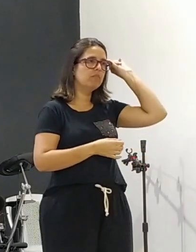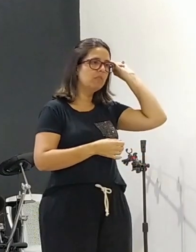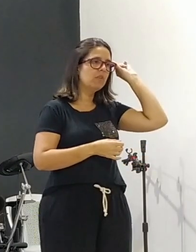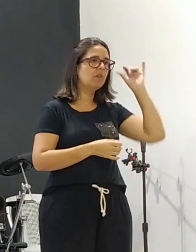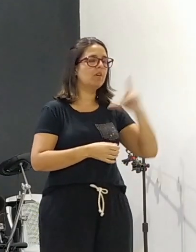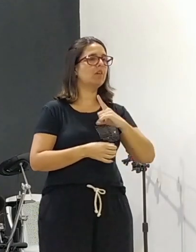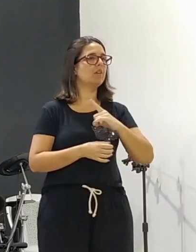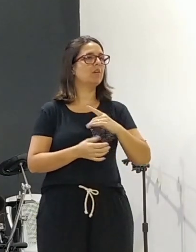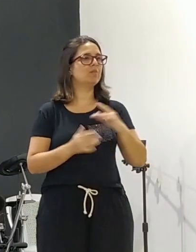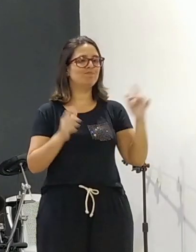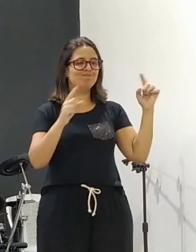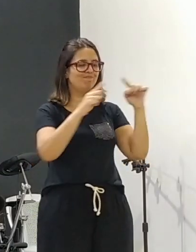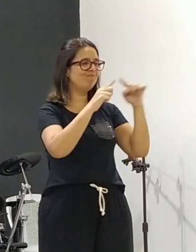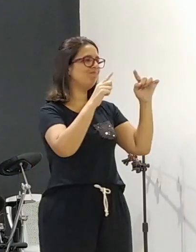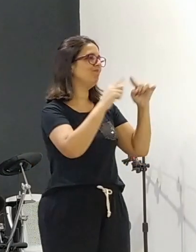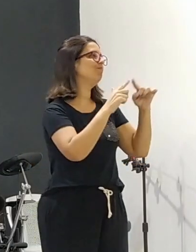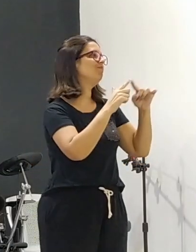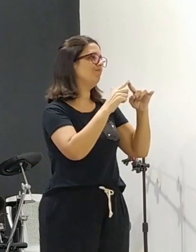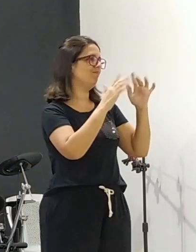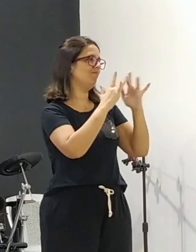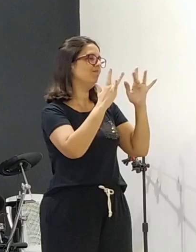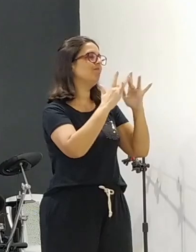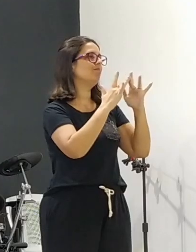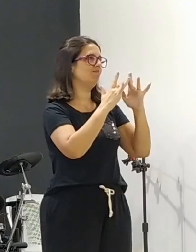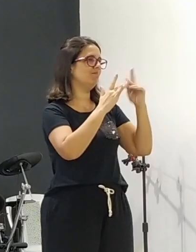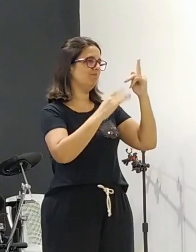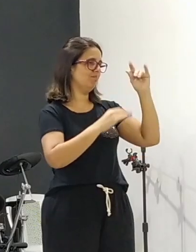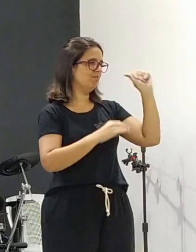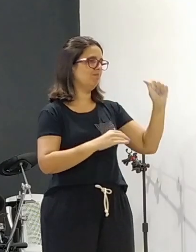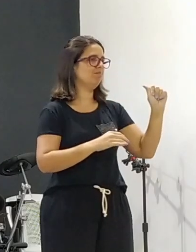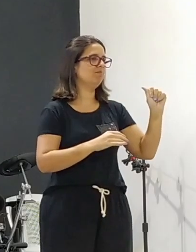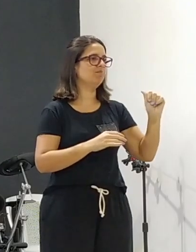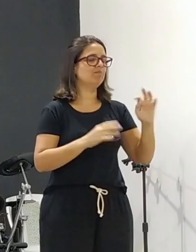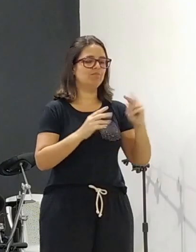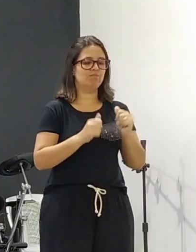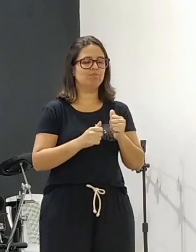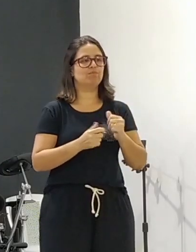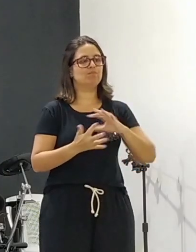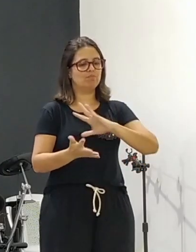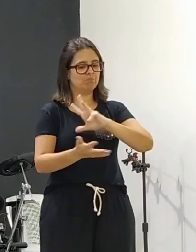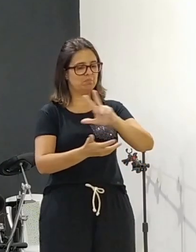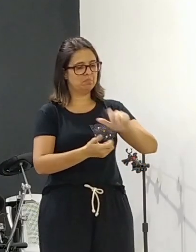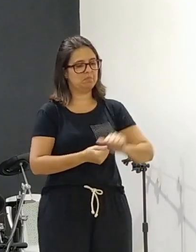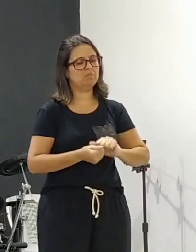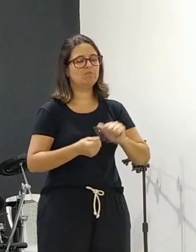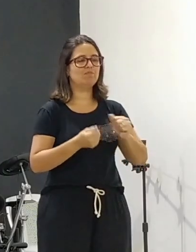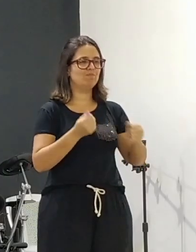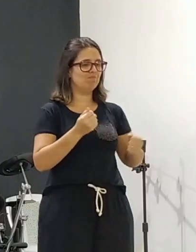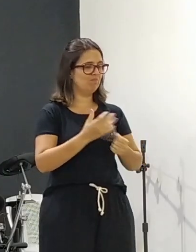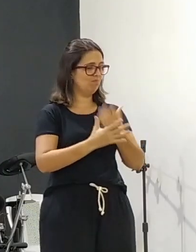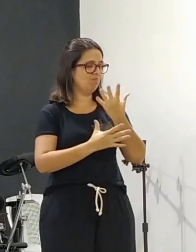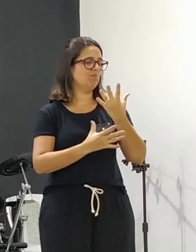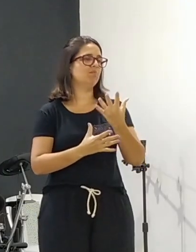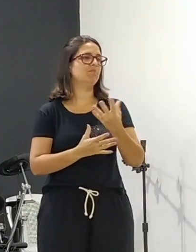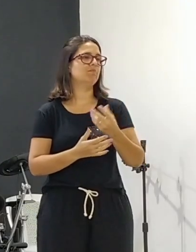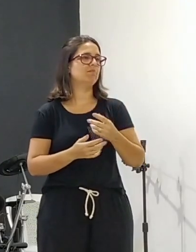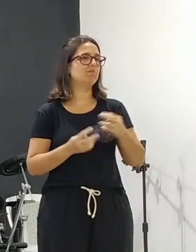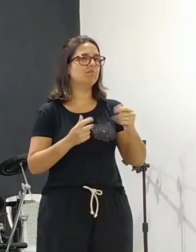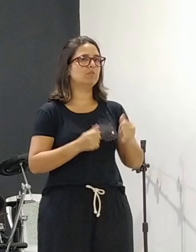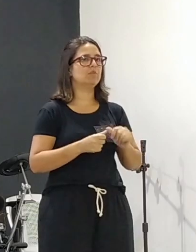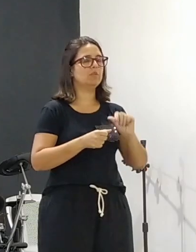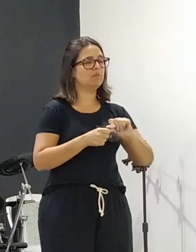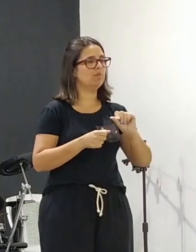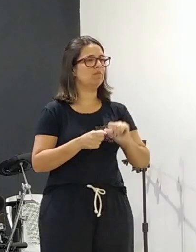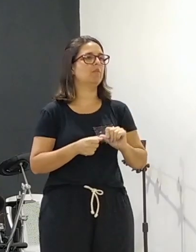tenhamos contato com o Pai. Tudo que o mundo constrói, tudo que o mundo cria, tudo que ele